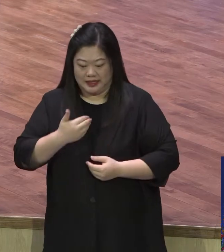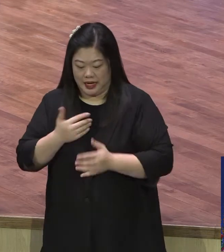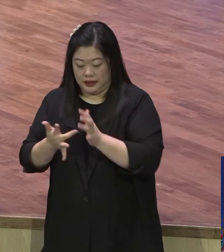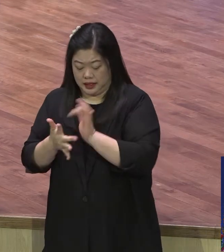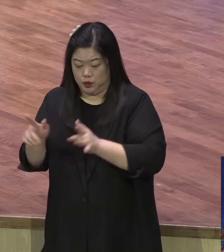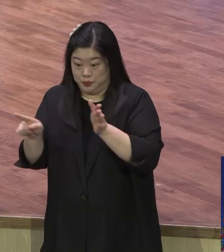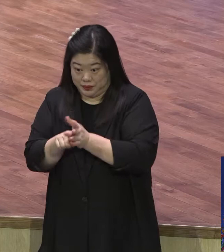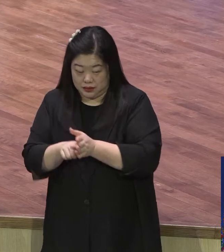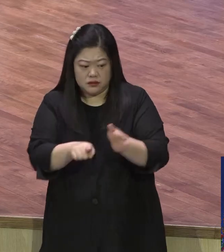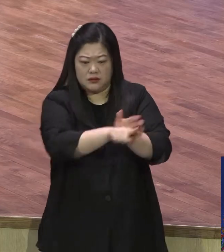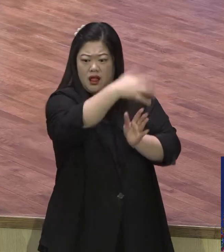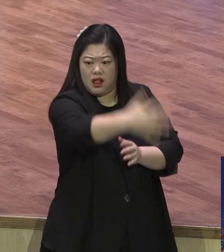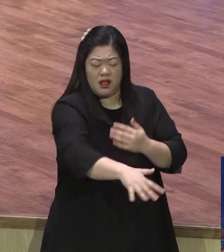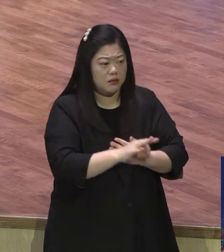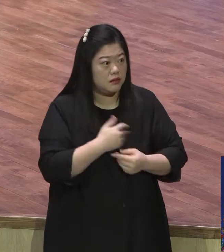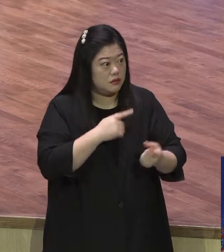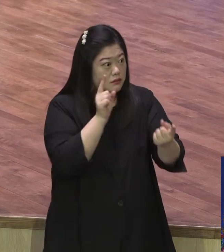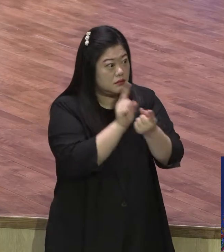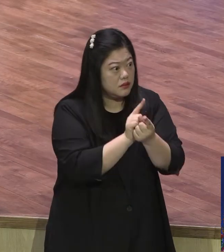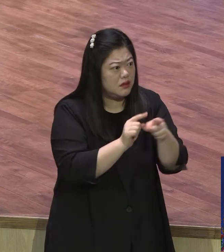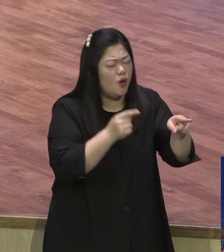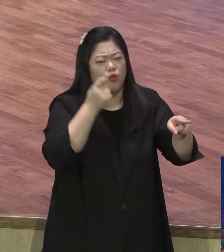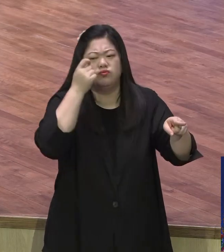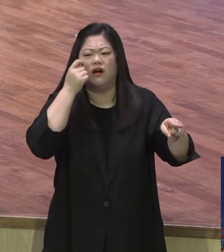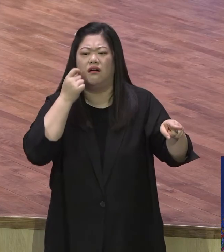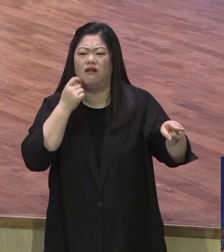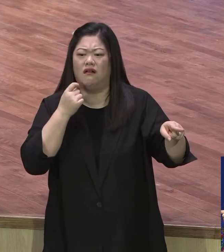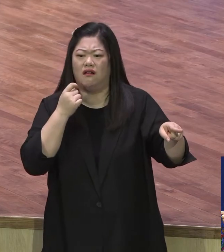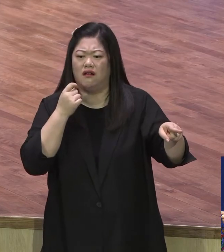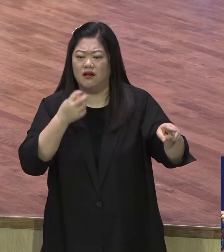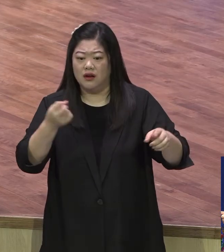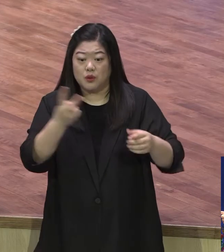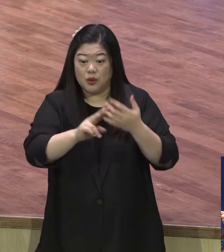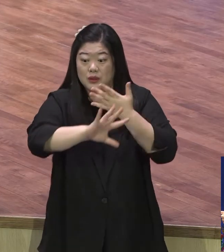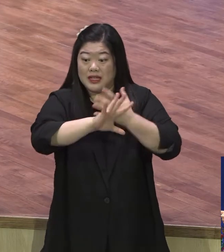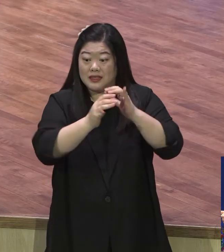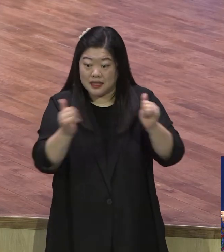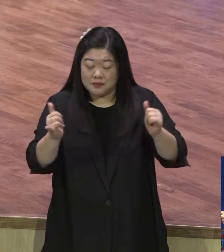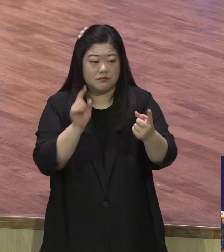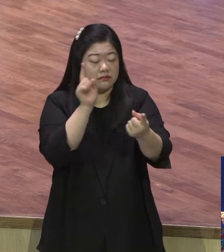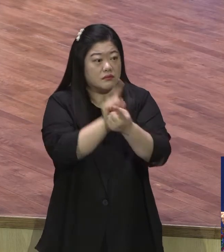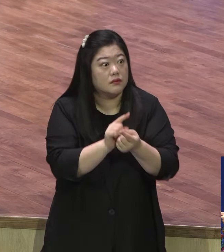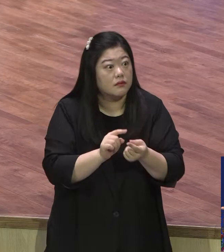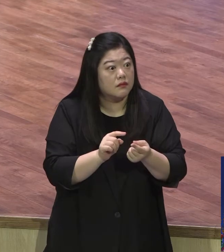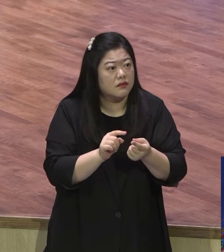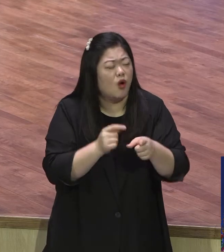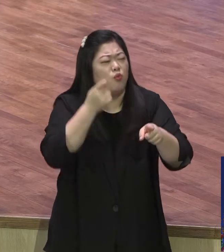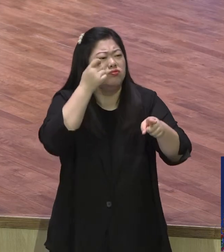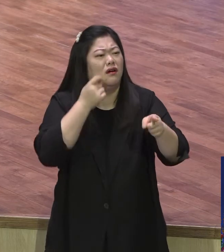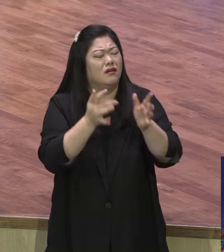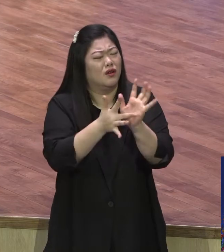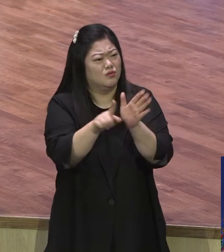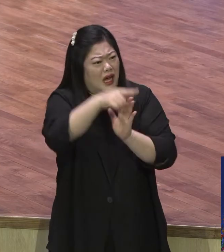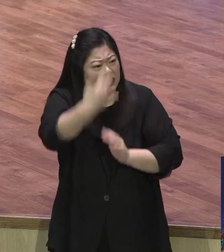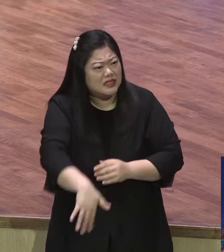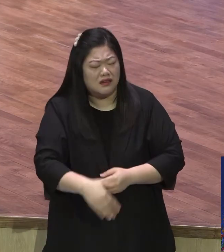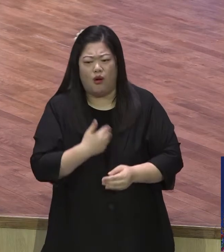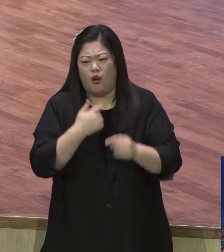마음이 생기게 돼 있어요. 다른 민족하면 더 불쌍한 그런 안타까운 마음이 생기게 돼 있어요.